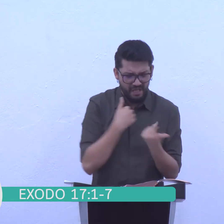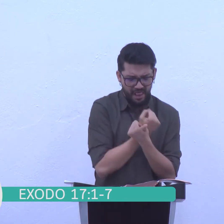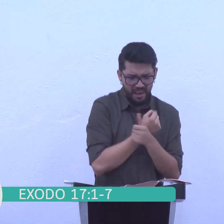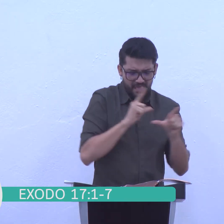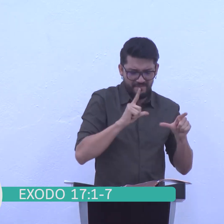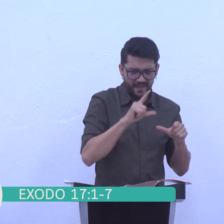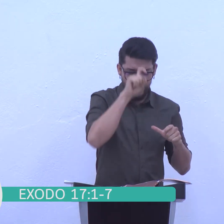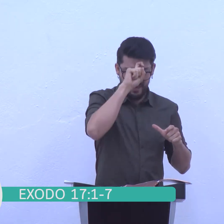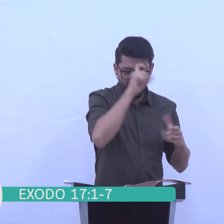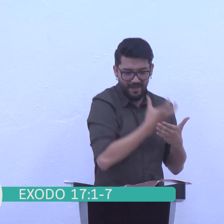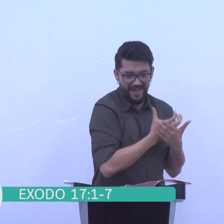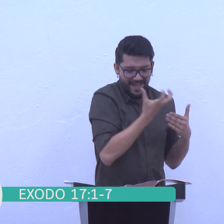ganados?